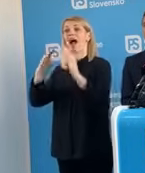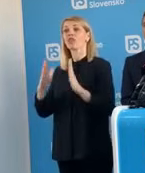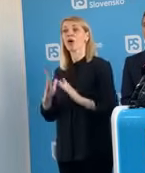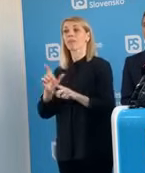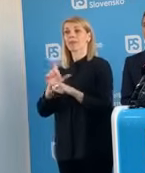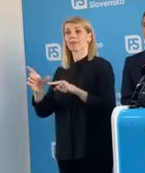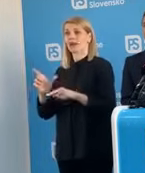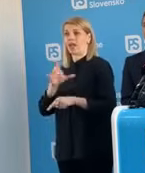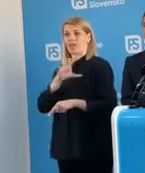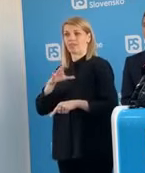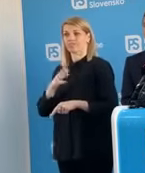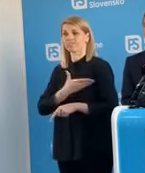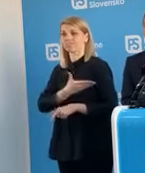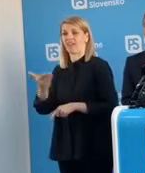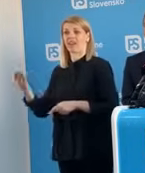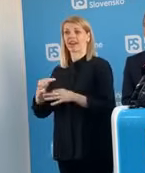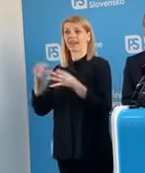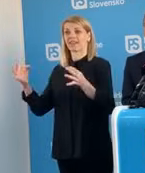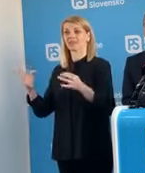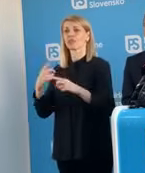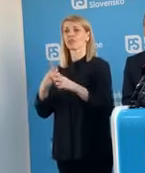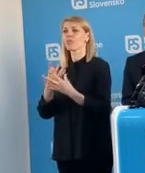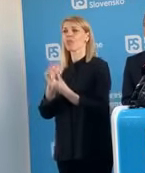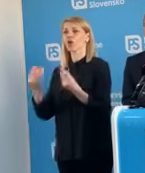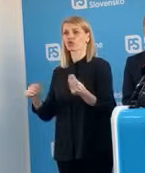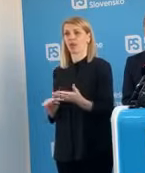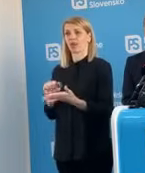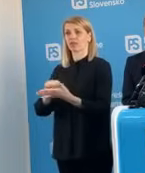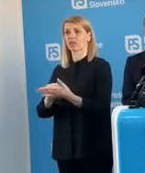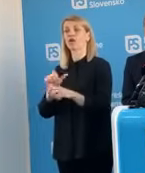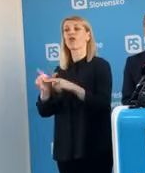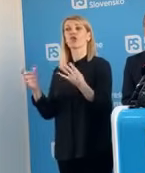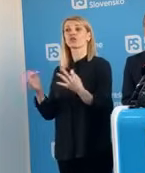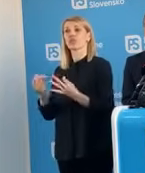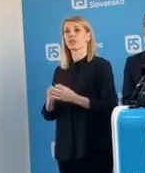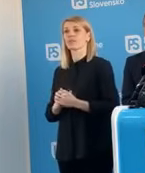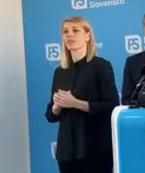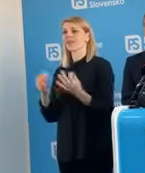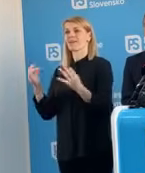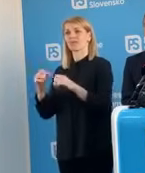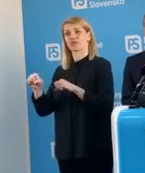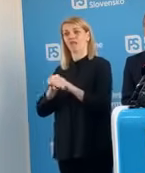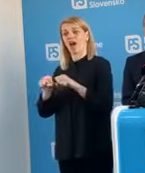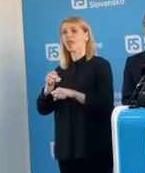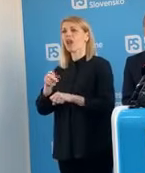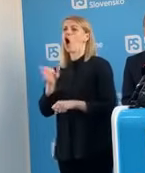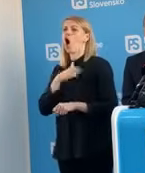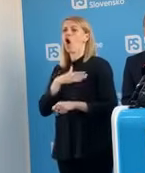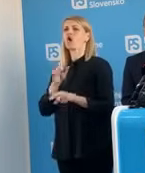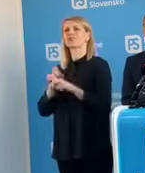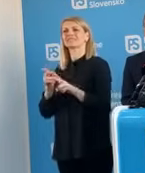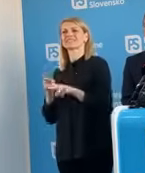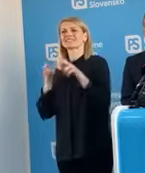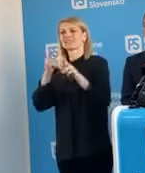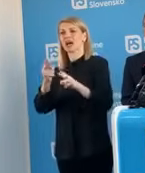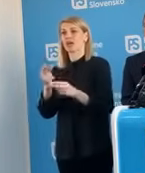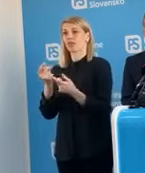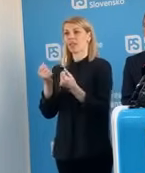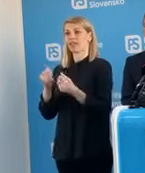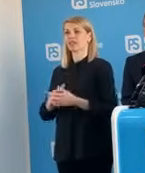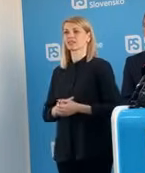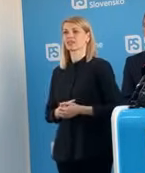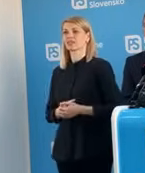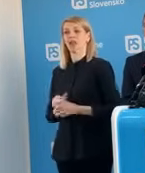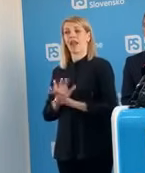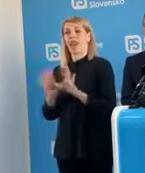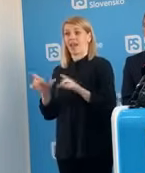bežných ľudí a je to množstvo ďalších investícií. A kvôli čomu? Prečo je to vláda ochotná hodiť von oknom tieto peniaze?